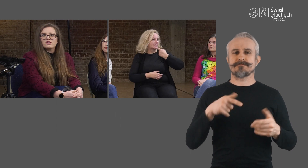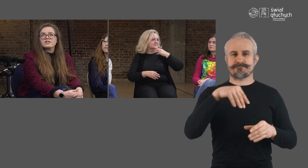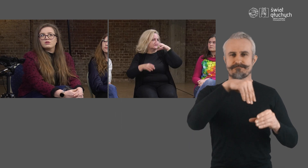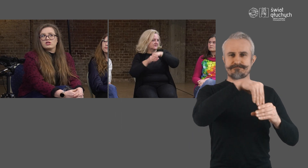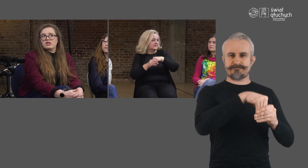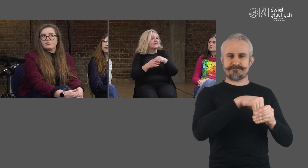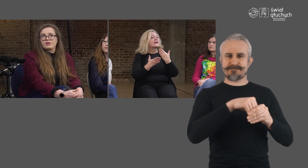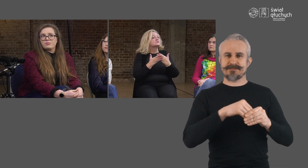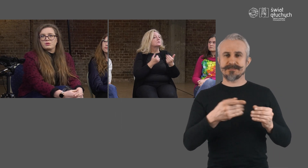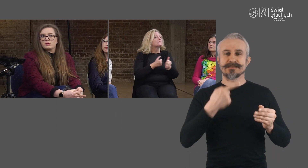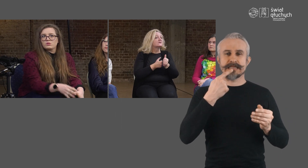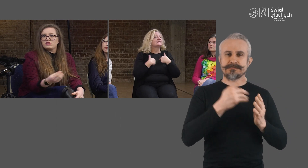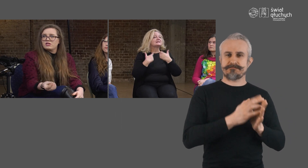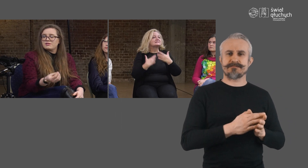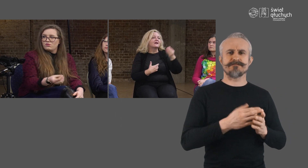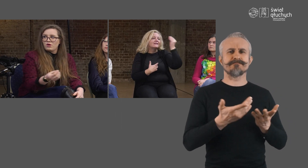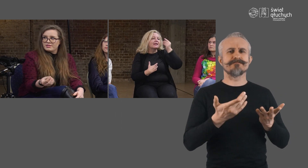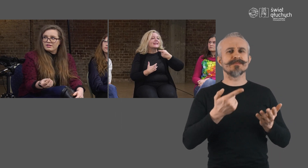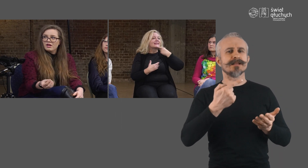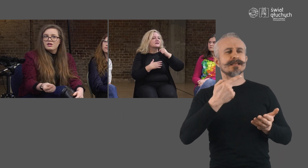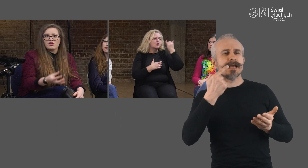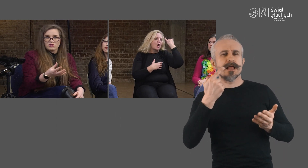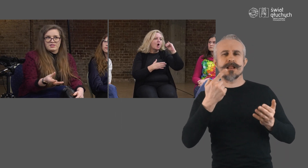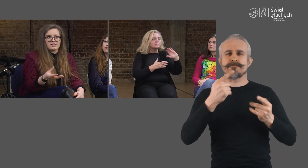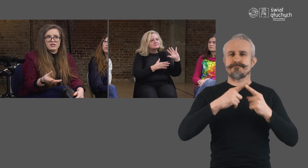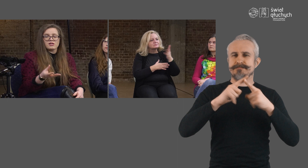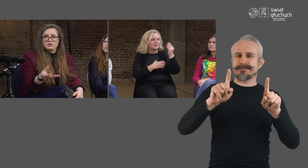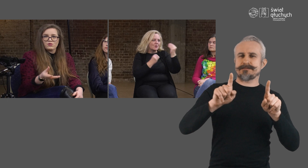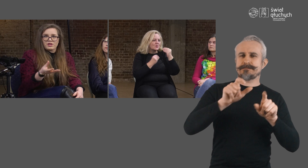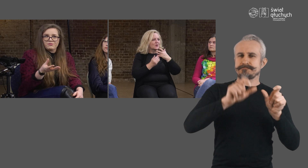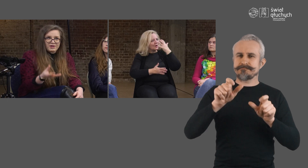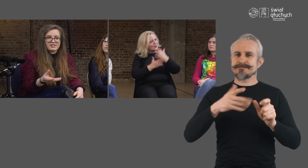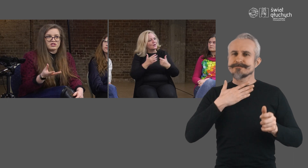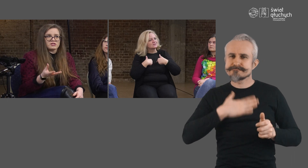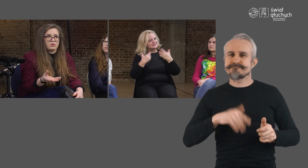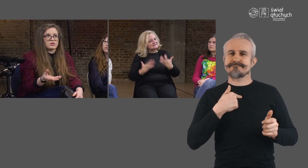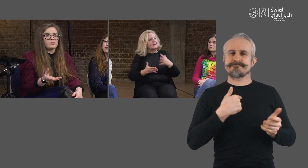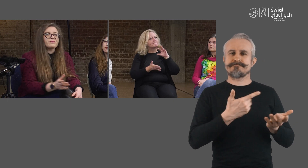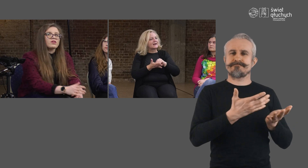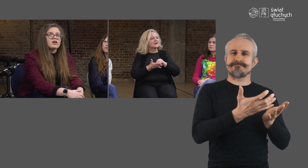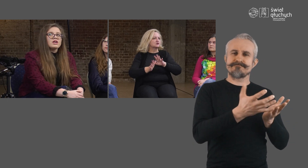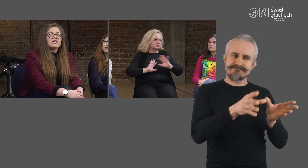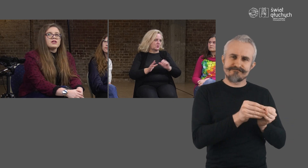artystyczno-językowym, z tego względu, że chciałam po prostu nauczyć się języków obcych i korzystać z tych języków tak w praktyczny